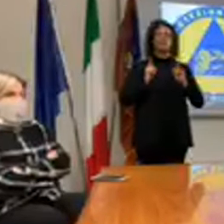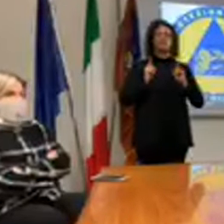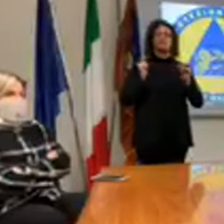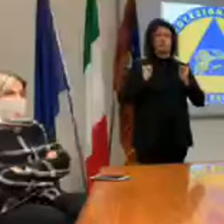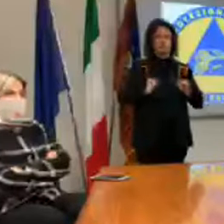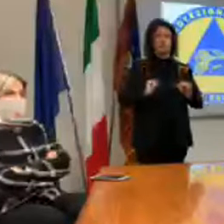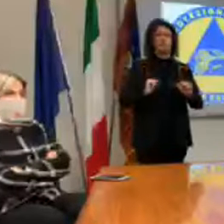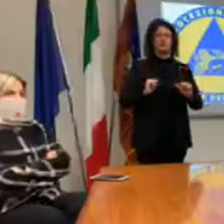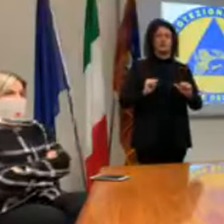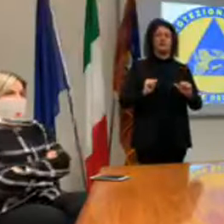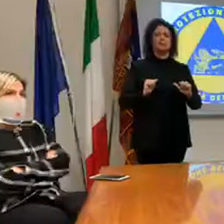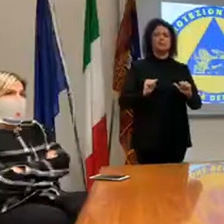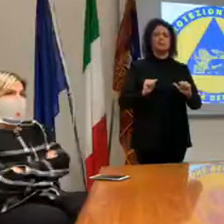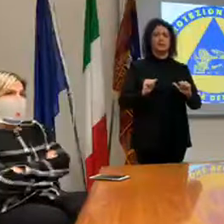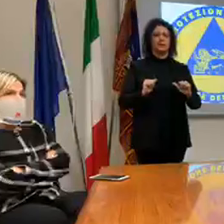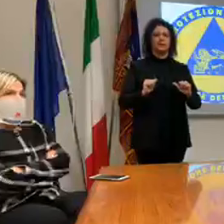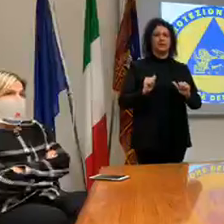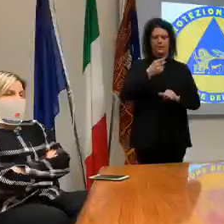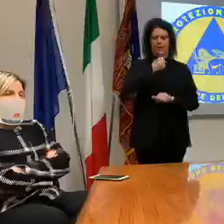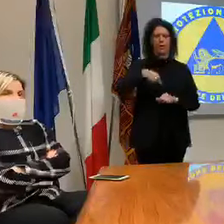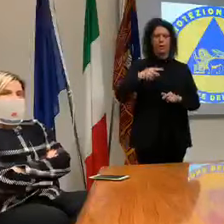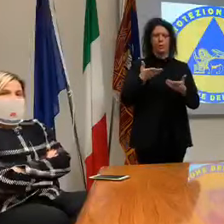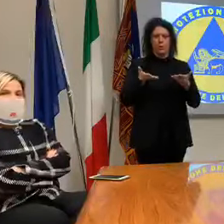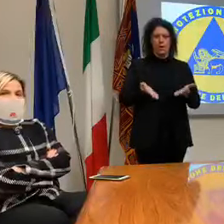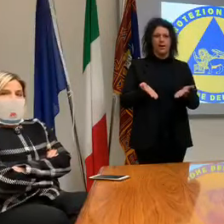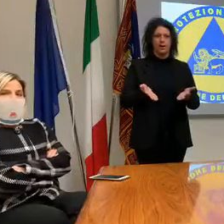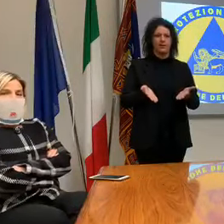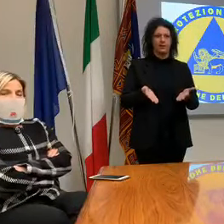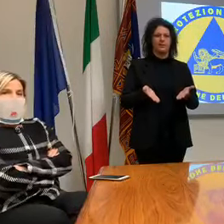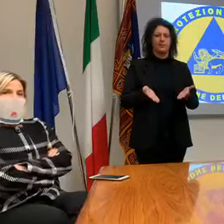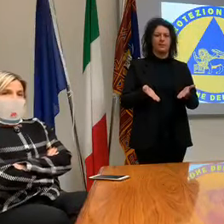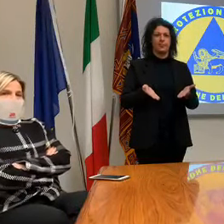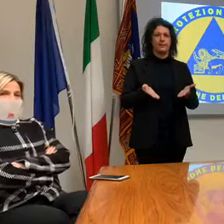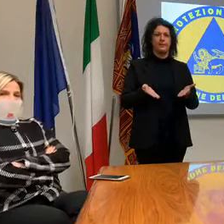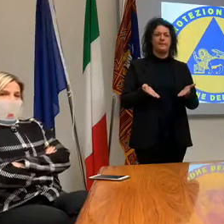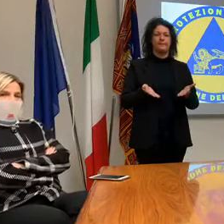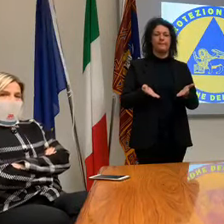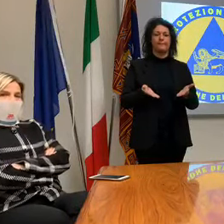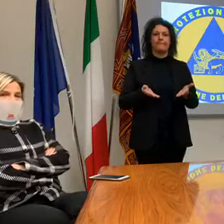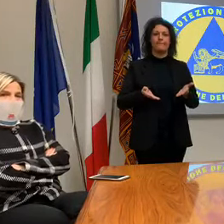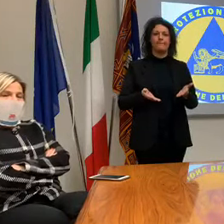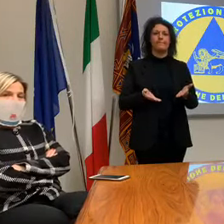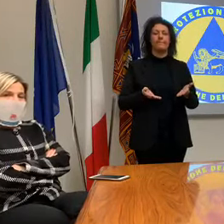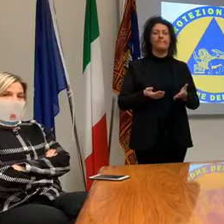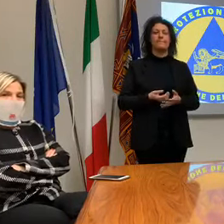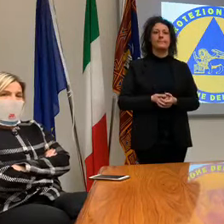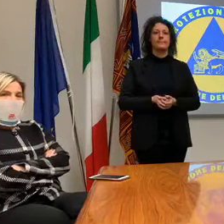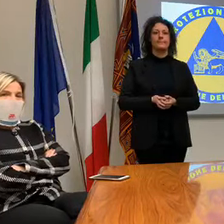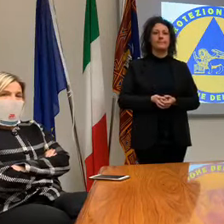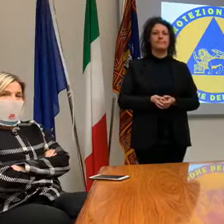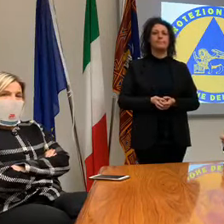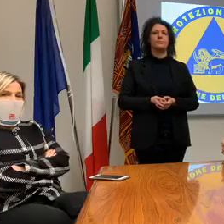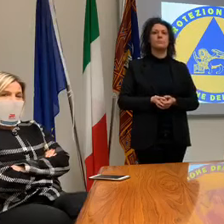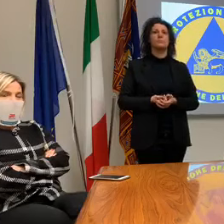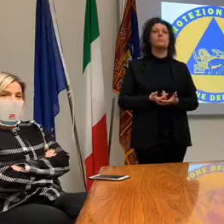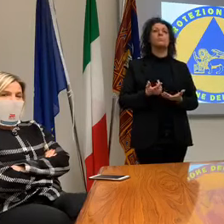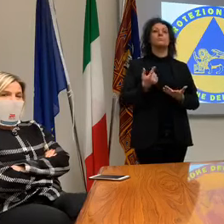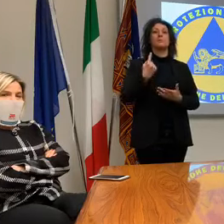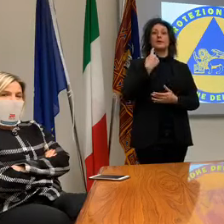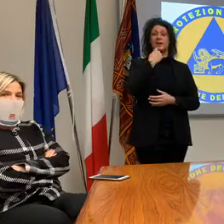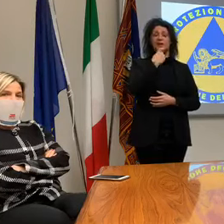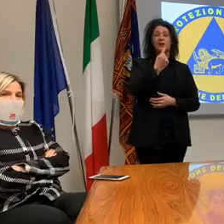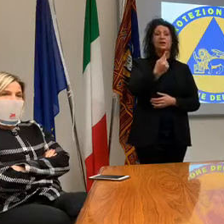ecco, noi siamo qui, viviamo qui, però è bene che io vi dica, e lo dico anche sempre a quelli che tifano perché tutte le